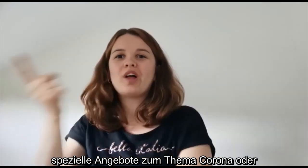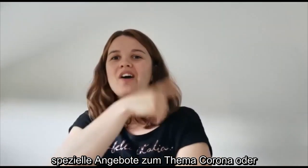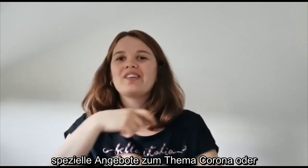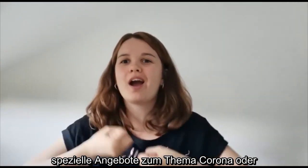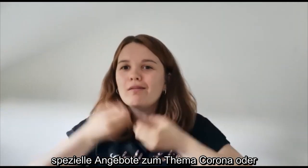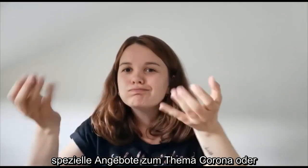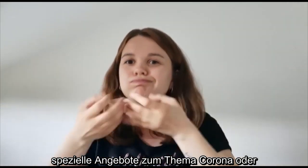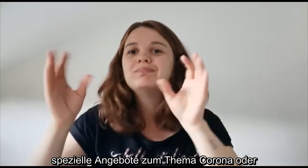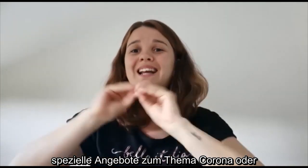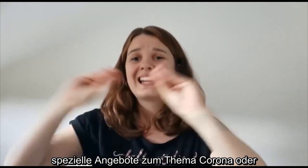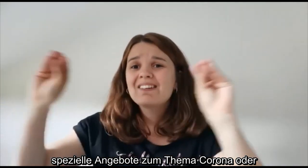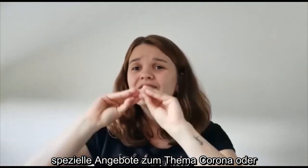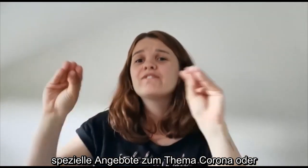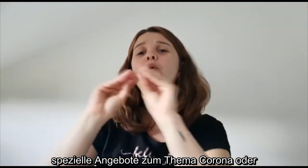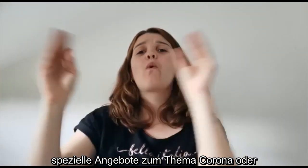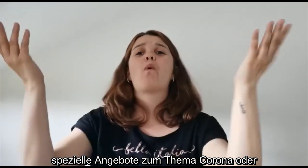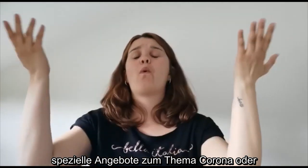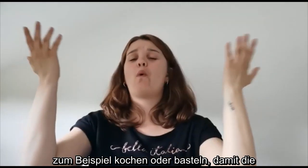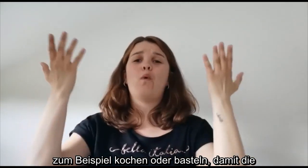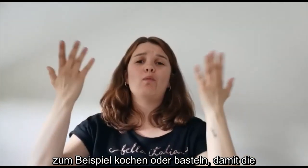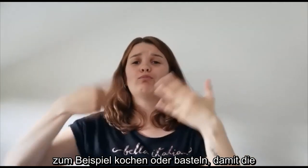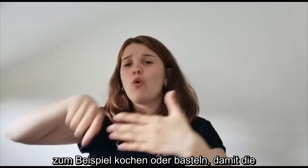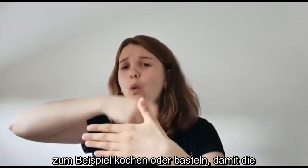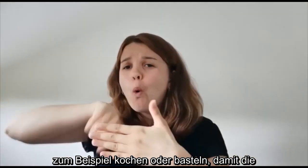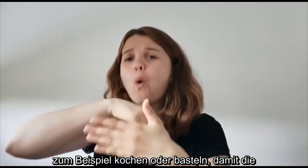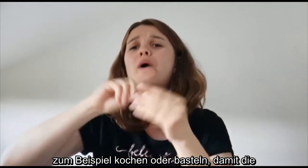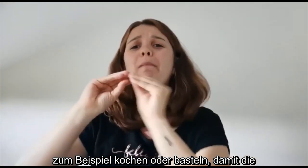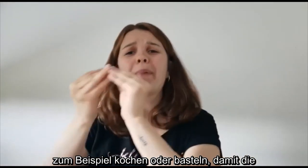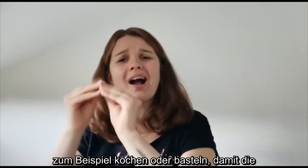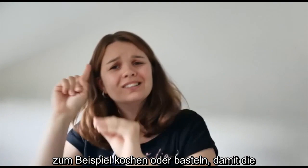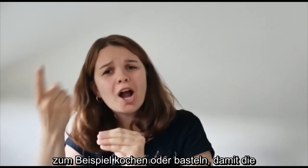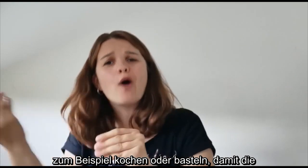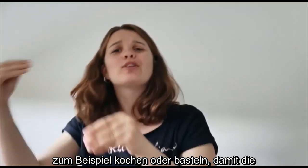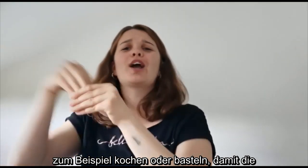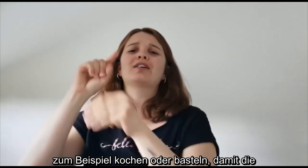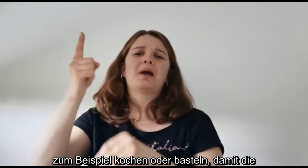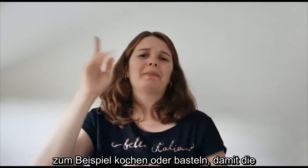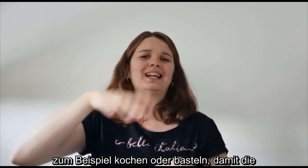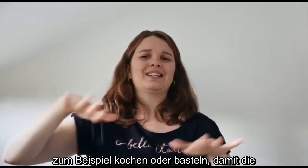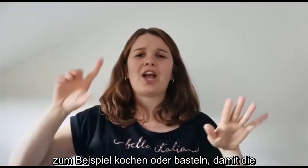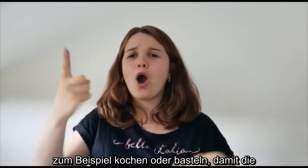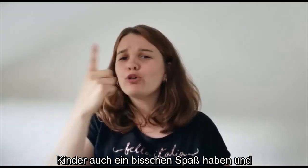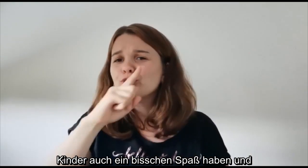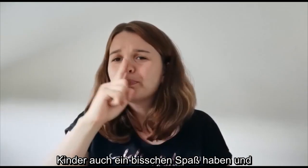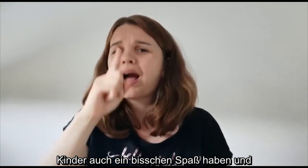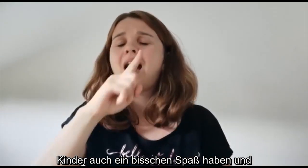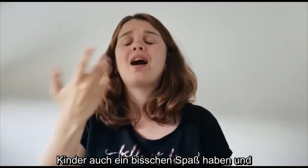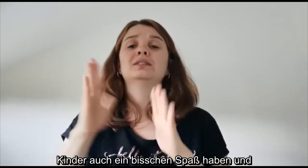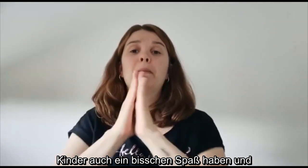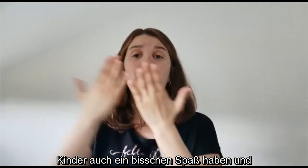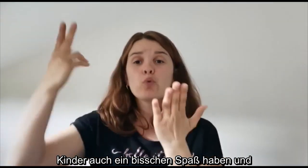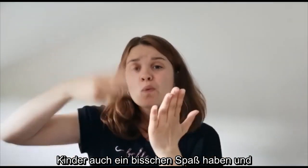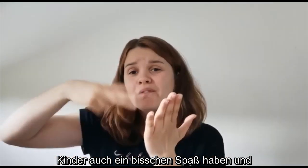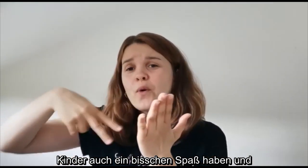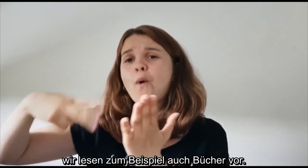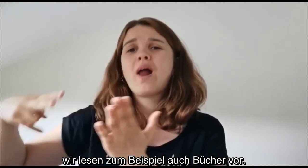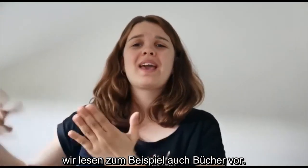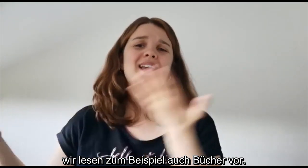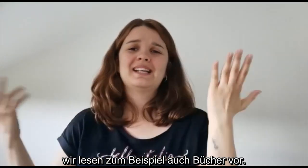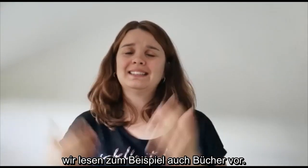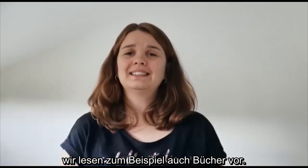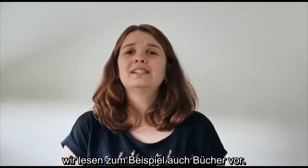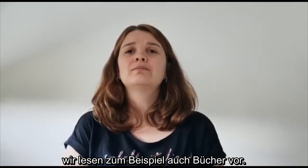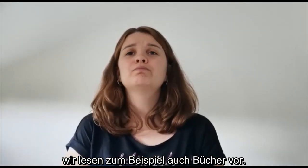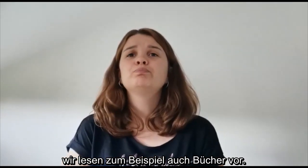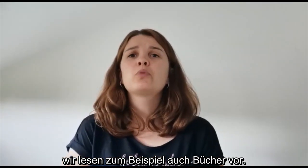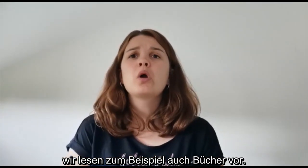Angebote zum Thema Corona Oder zum Beispiel kochen, basteln Damit die Kinder auch ein bisschen Spaß haben Und wir